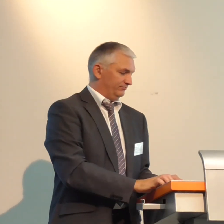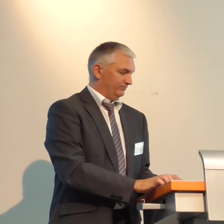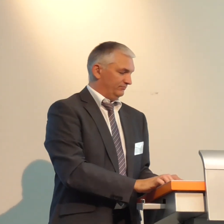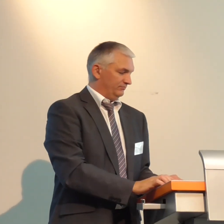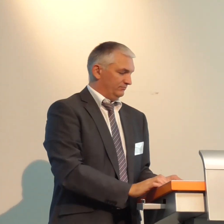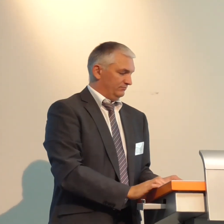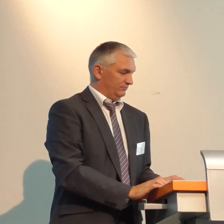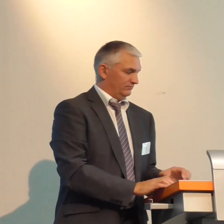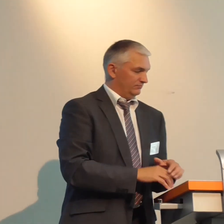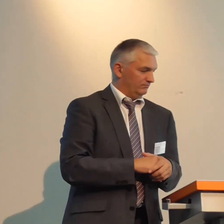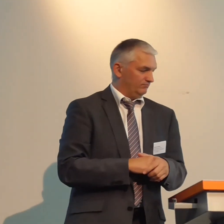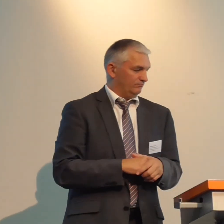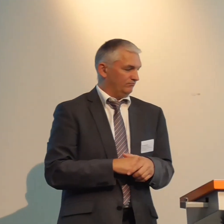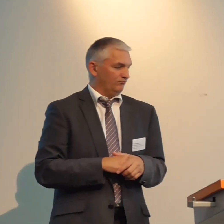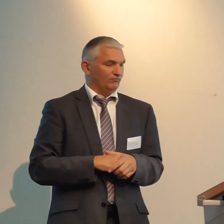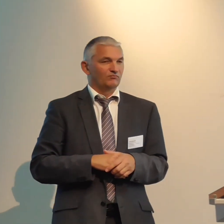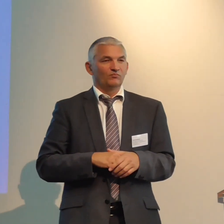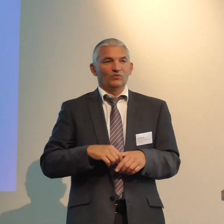Lösung arbeitet, wie das umgesetzt werden kann.